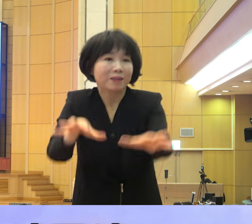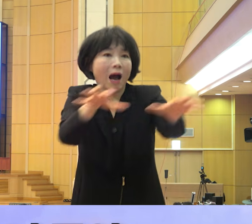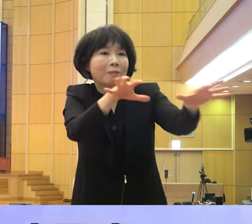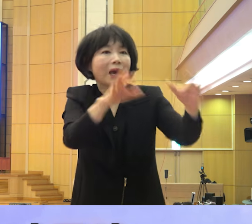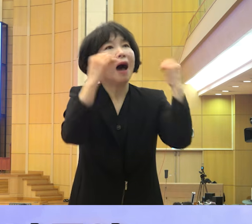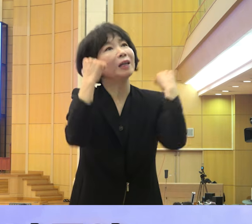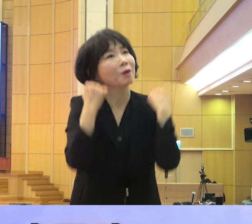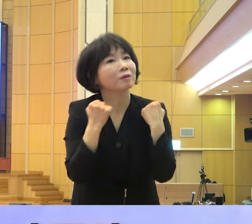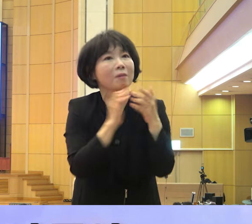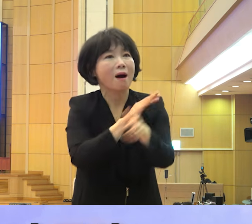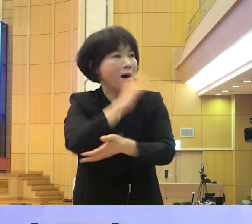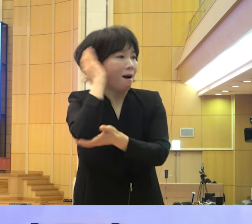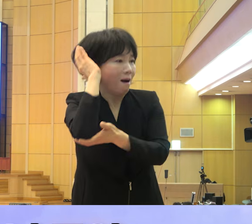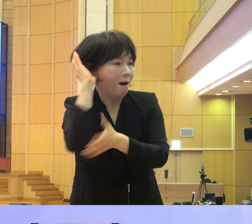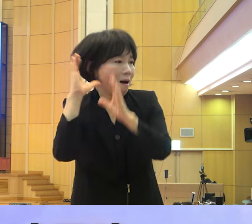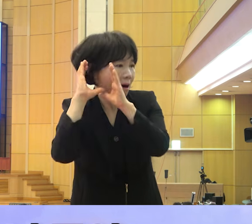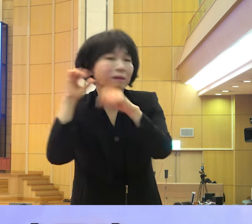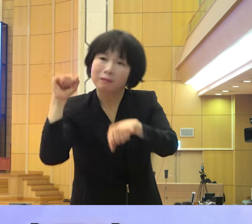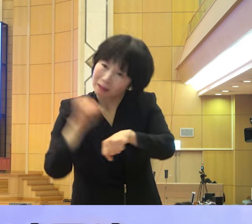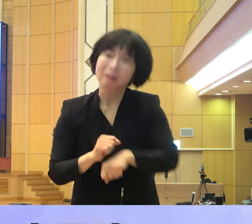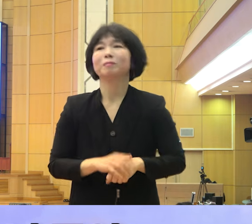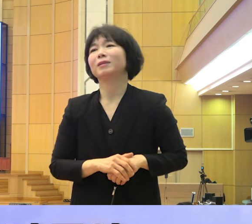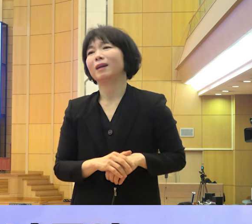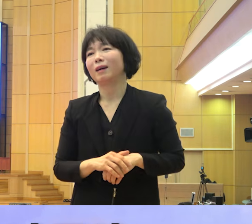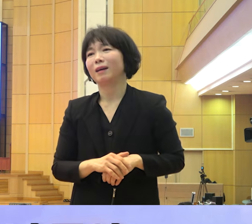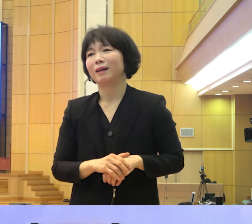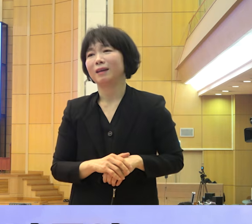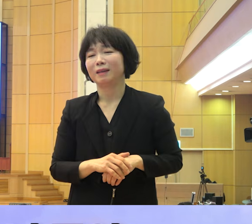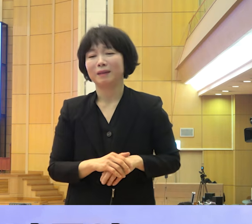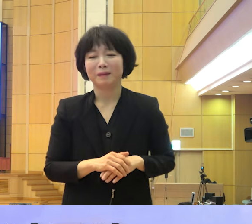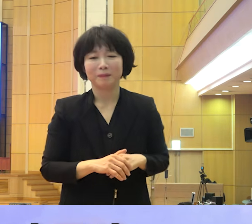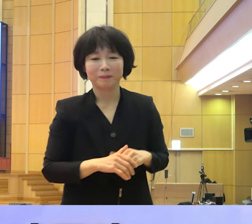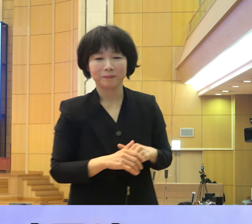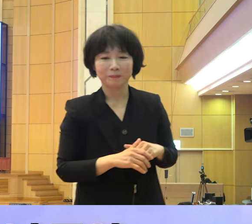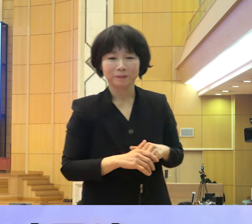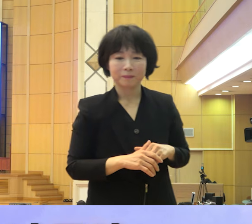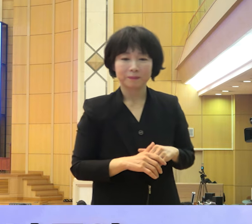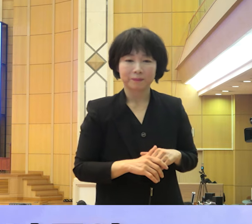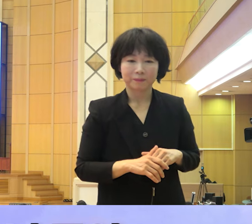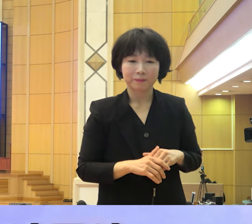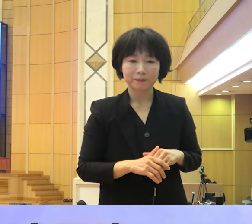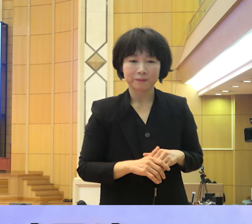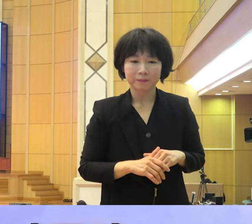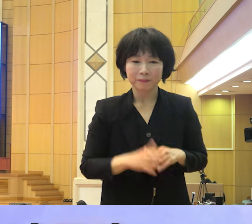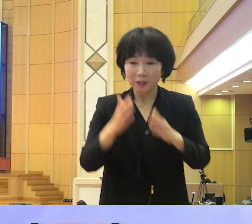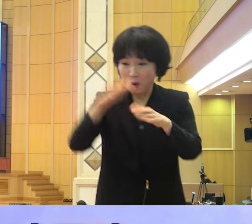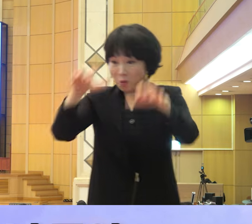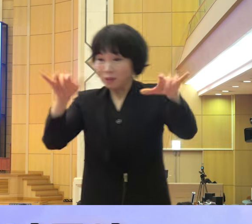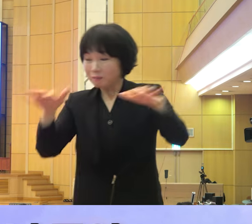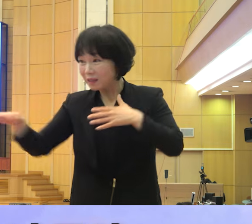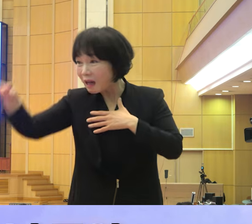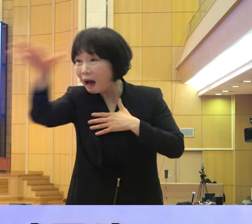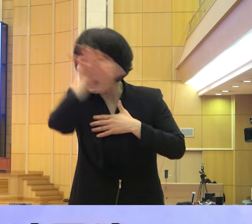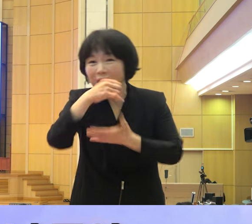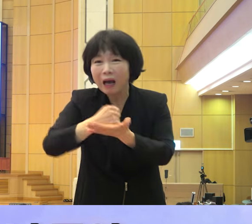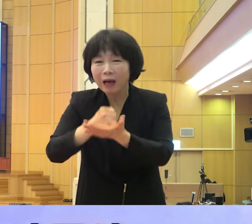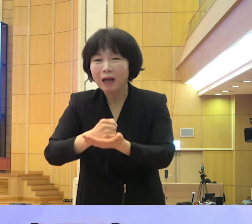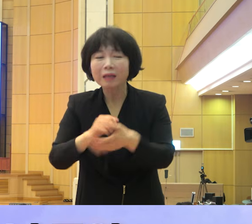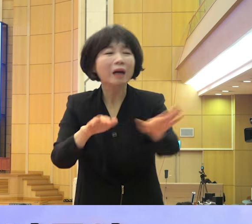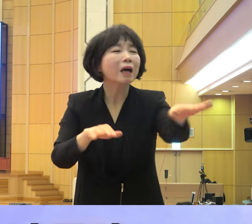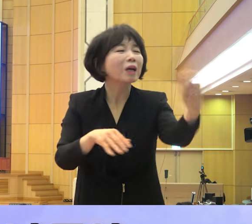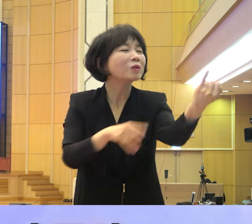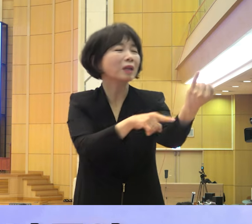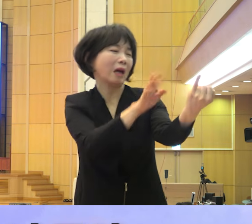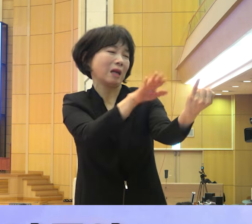말했느냐? 나를 전도한 수가 여인에게 말하기를, 이제는 엊그저께만 하더라도 네 말을